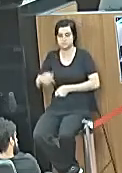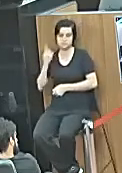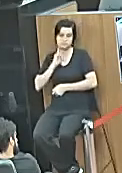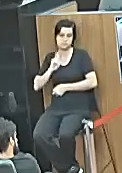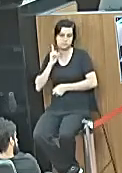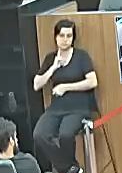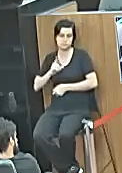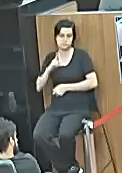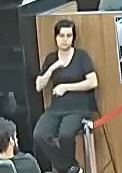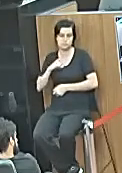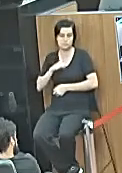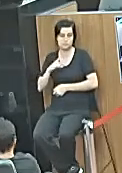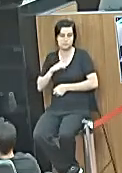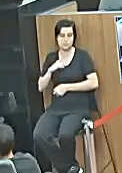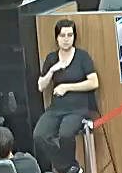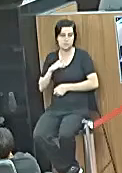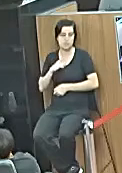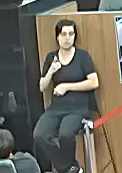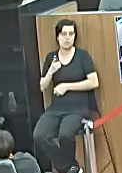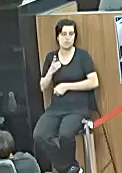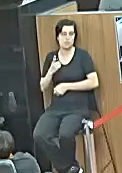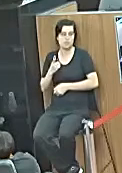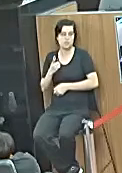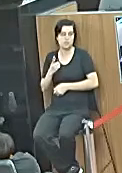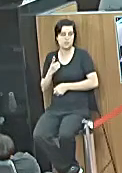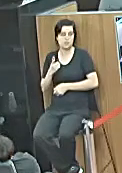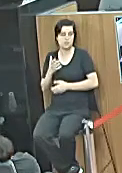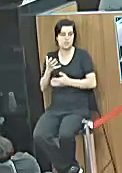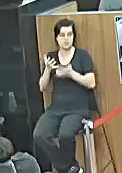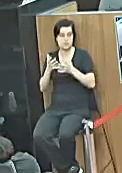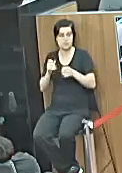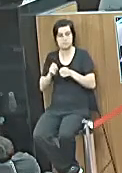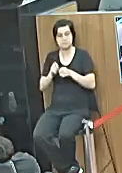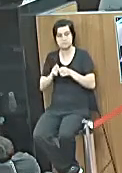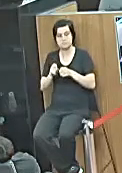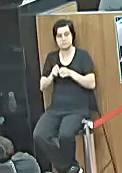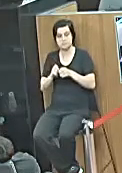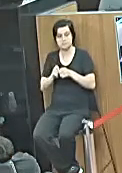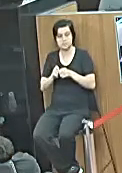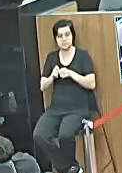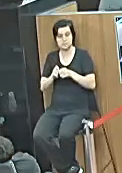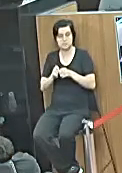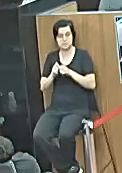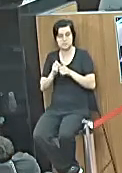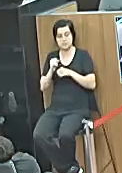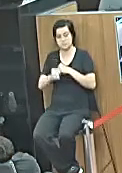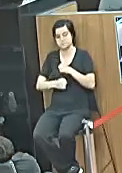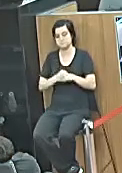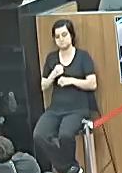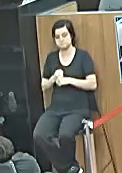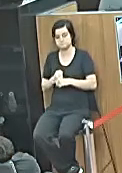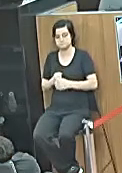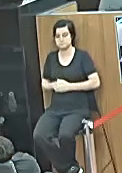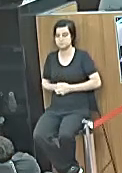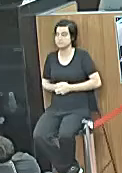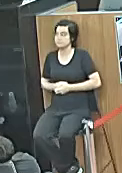uma previsão para nomear os candidatos de um livre s10 também o